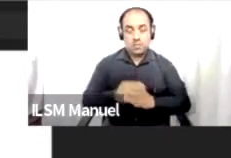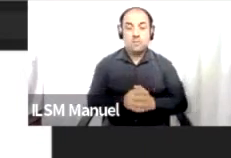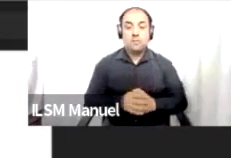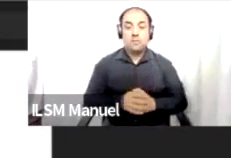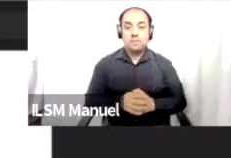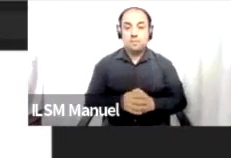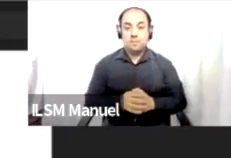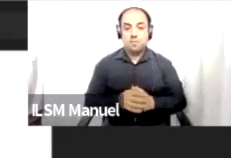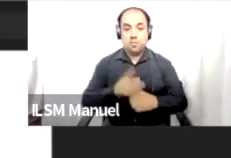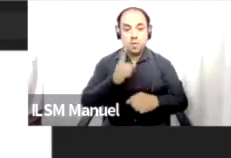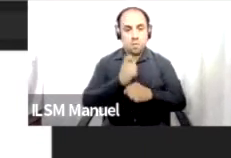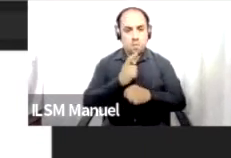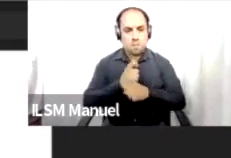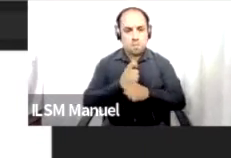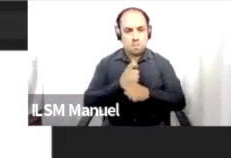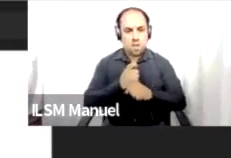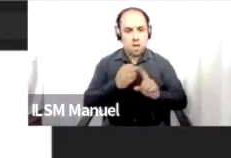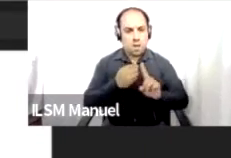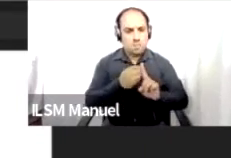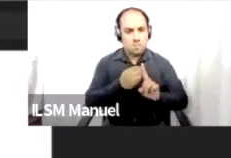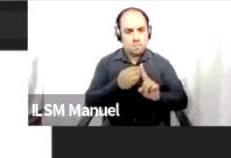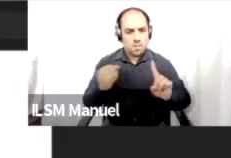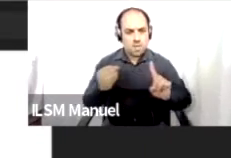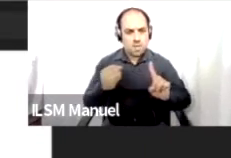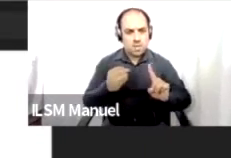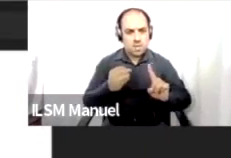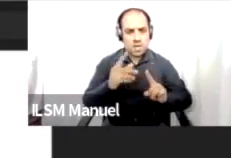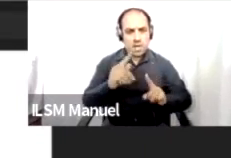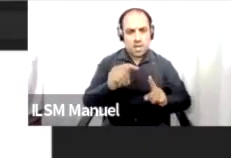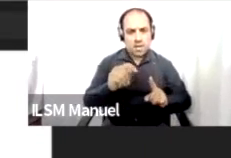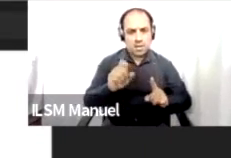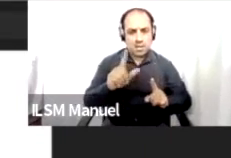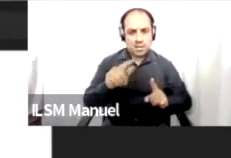El primer eslogan del Teletón